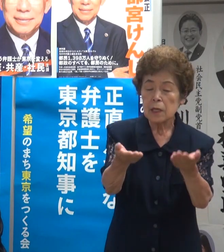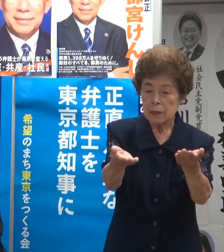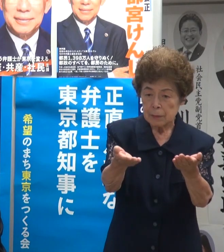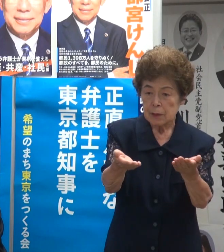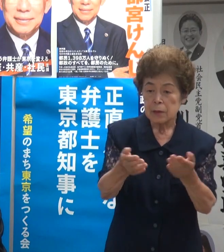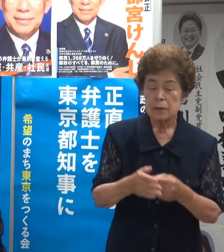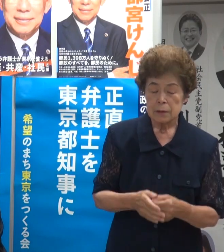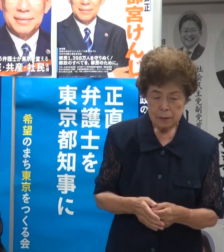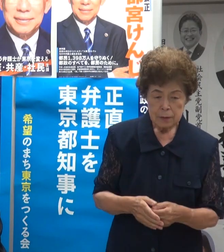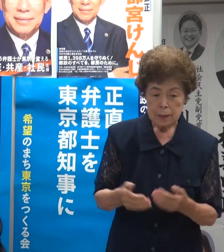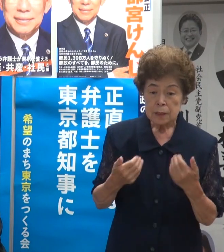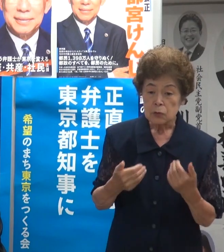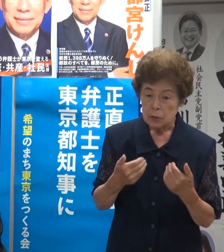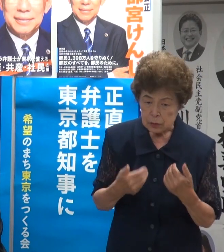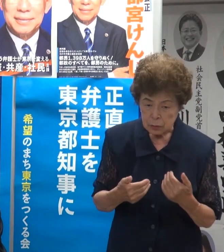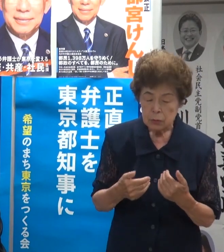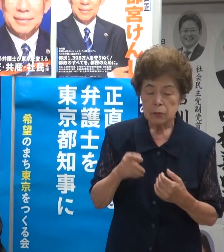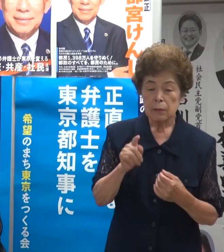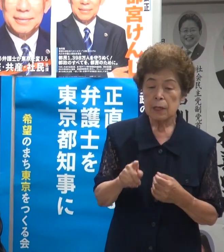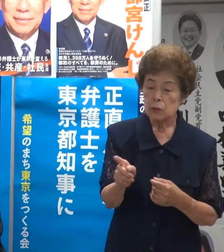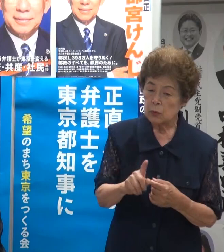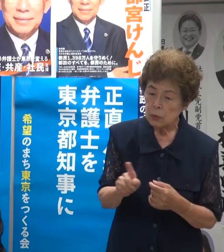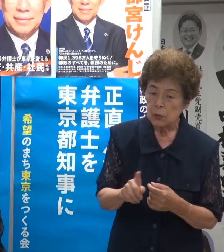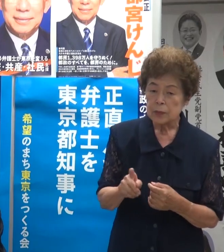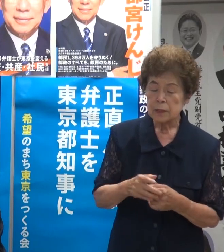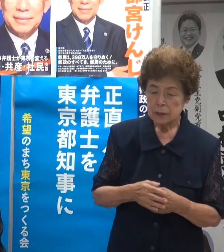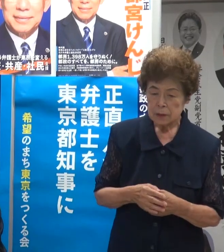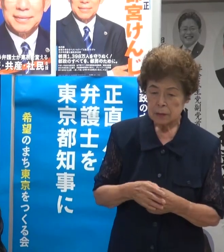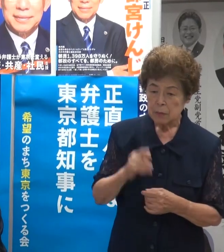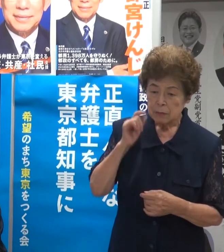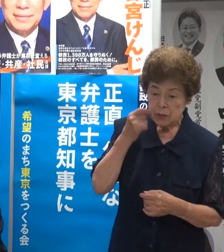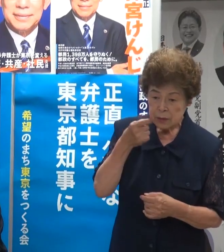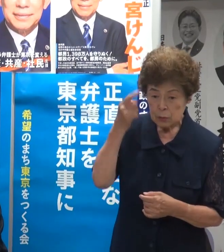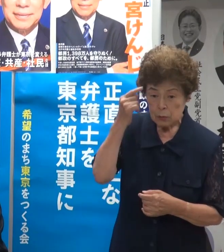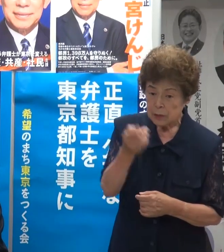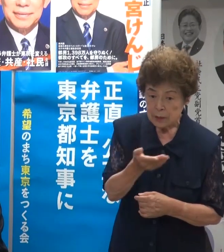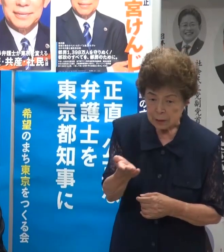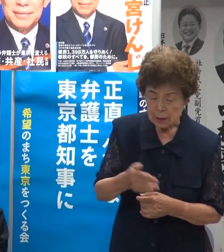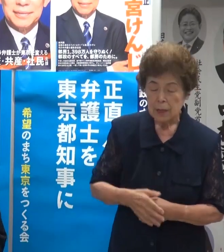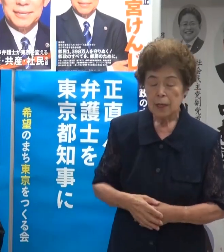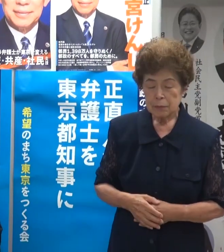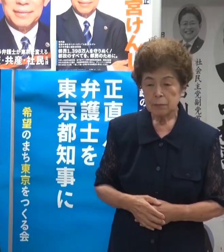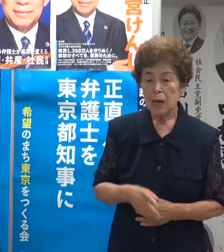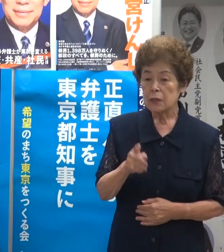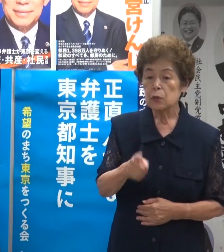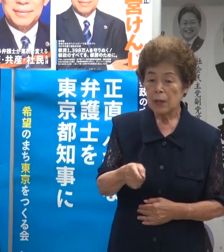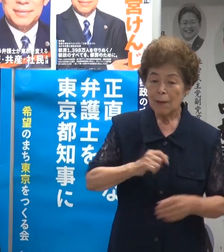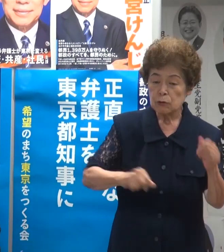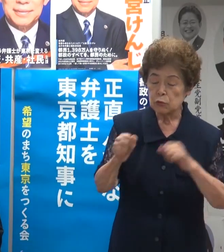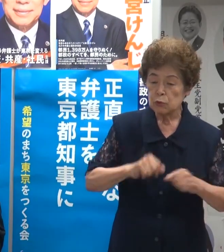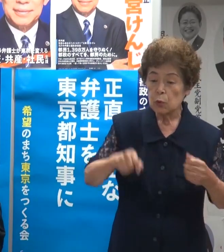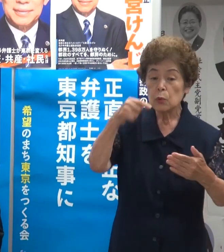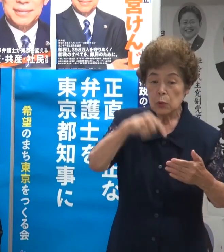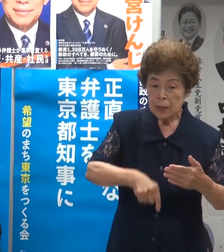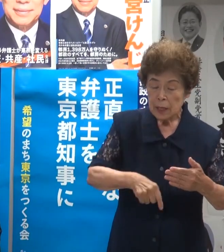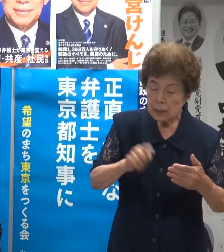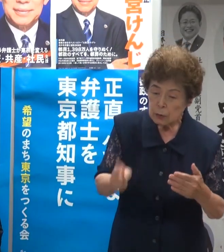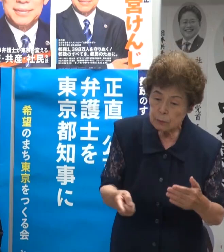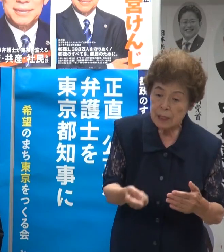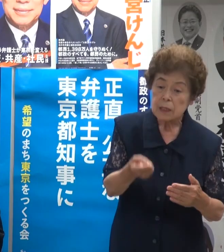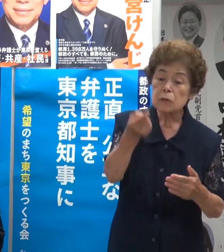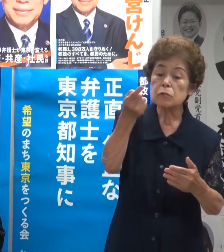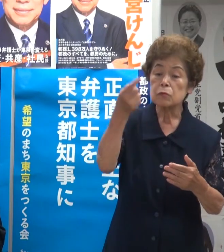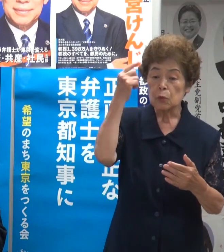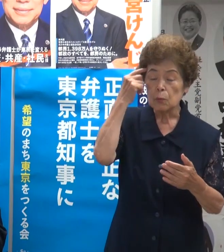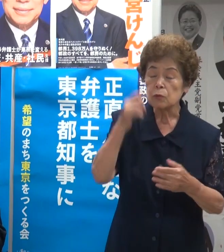としてはかなり難しいのかなっていう気もしながら、 いやそれはそういうのは運動の中で生まれるんじゃないかなと思